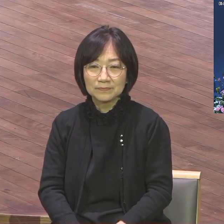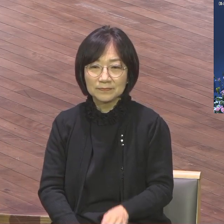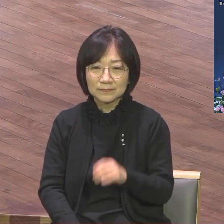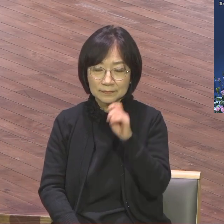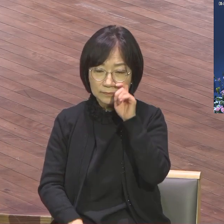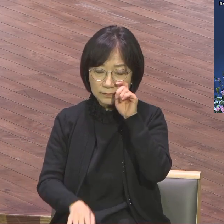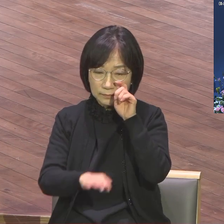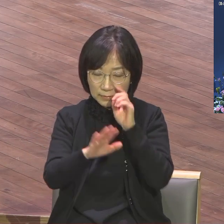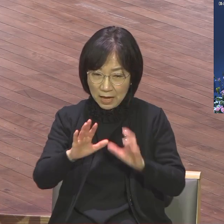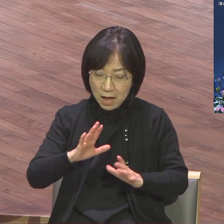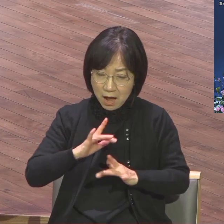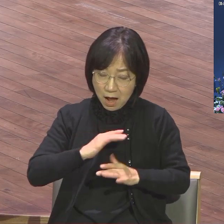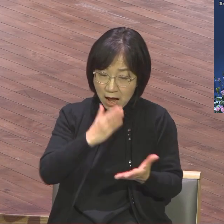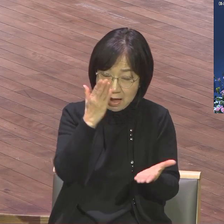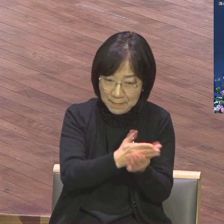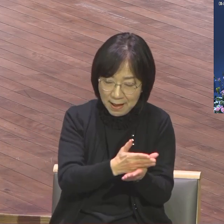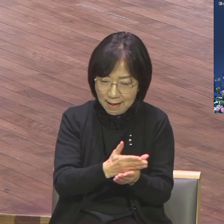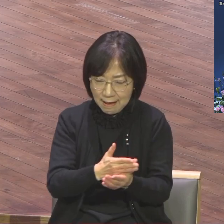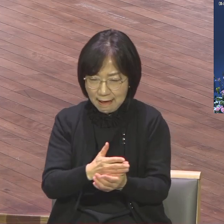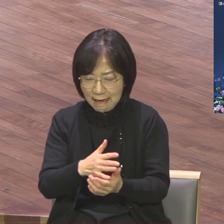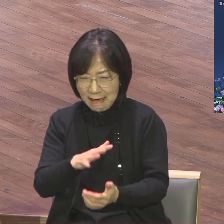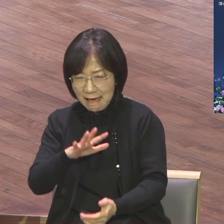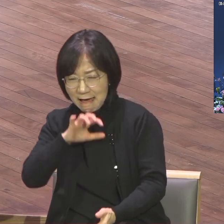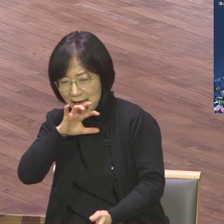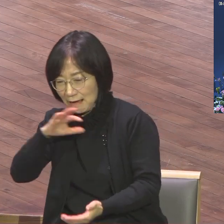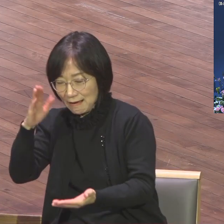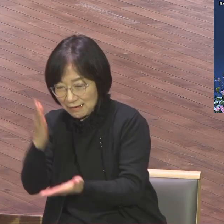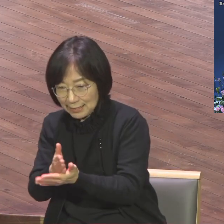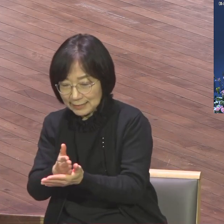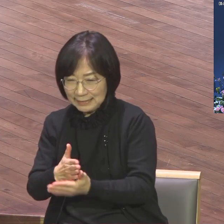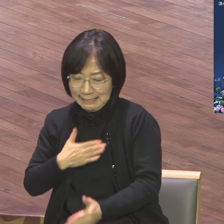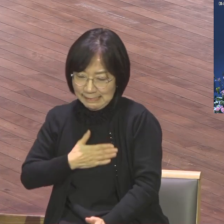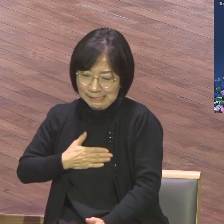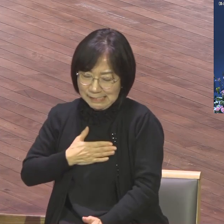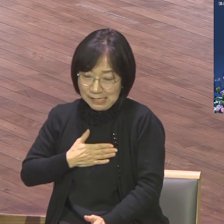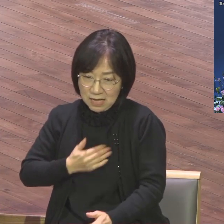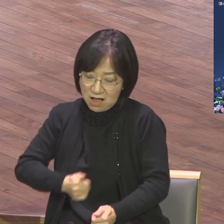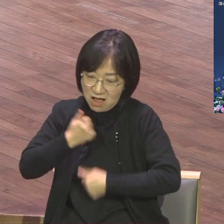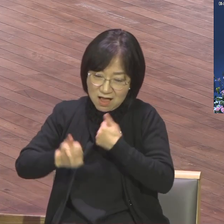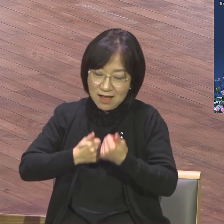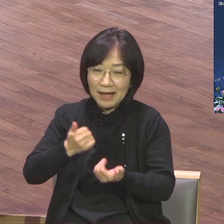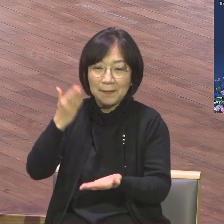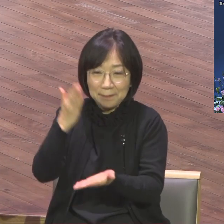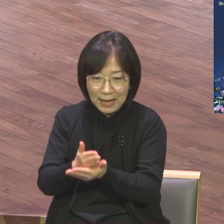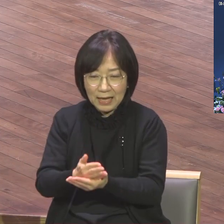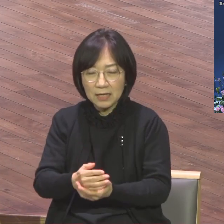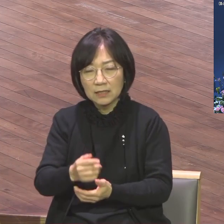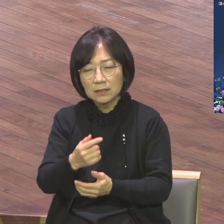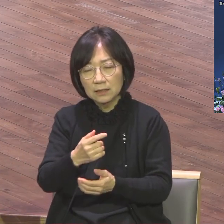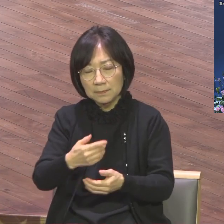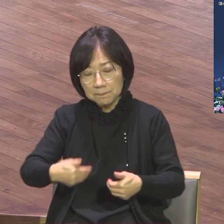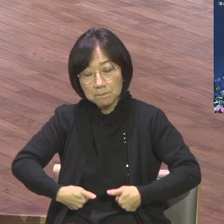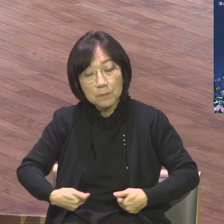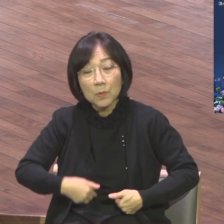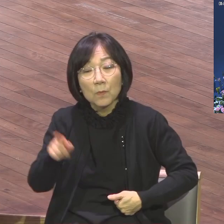두려워하지 말고 불편하지 말고 기분 나빠하지 말고 성내지 말고 믿기만 하라.